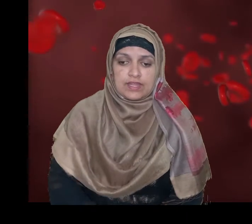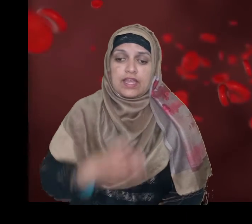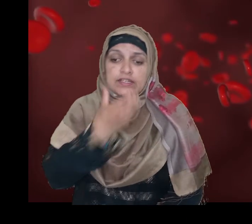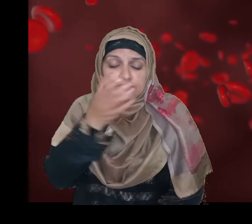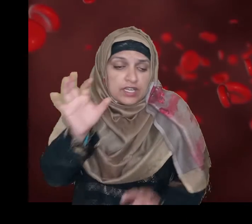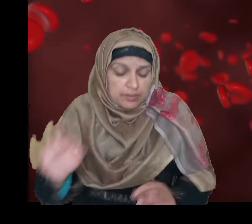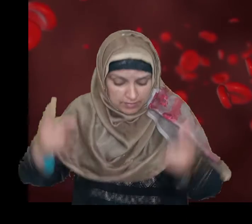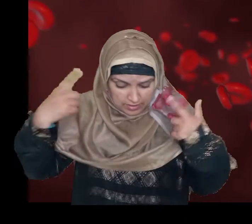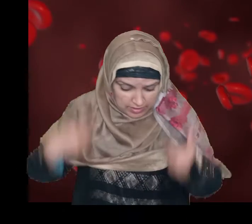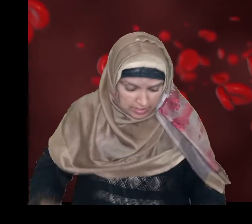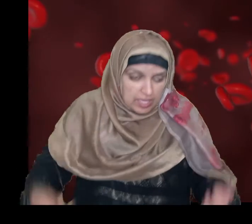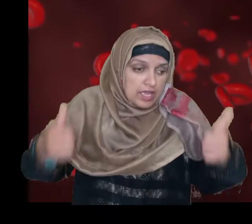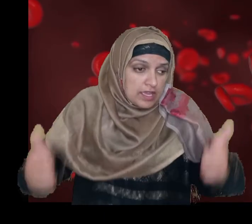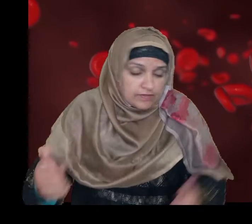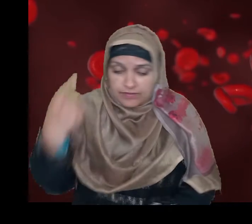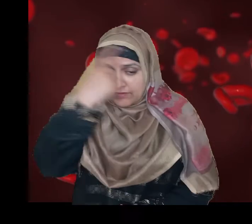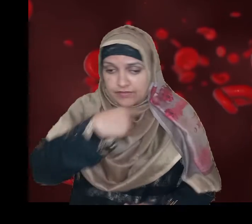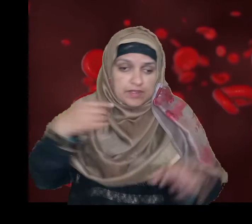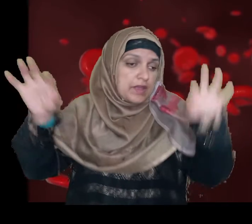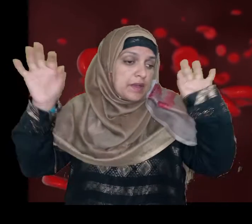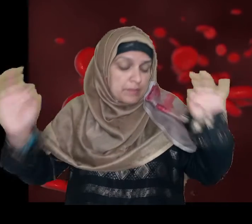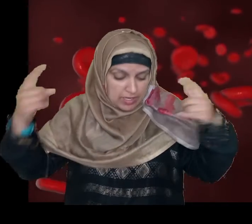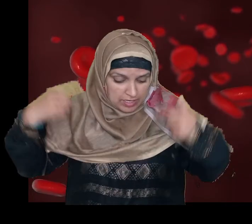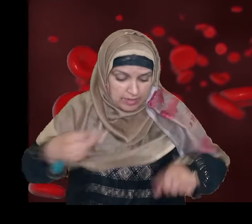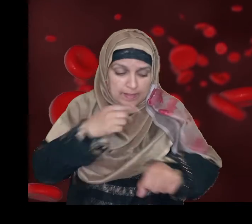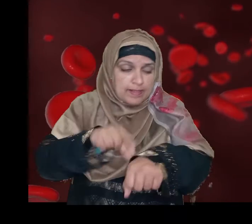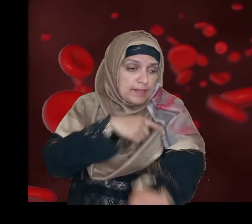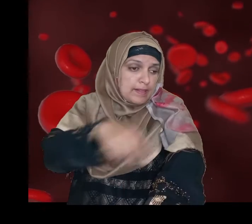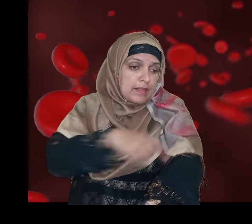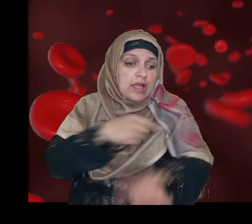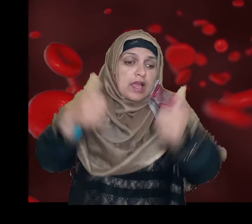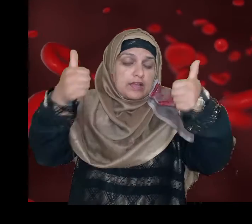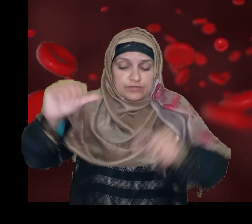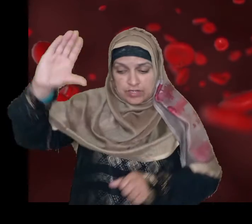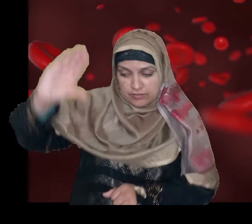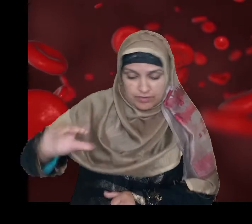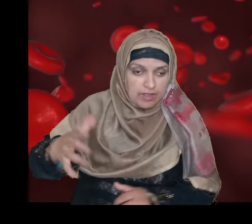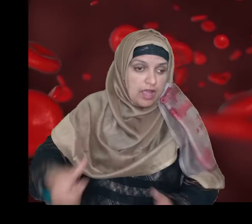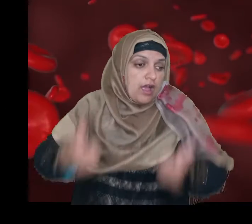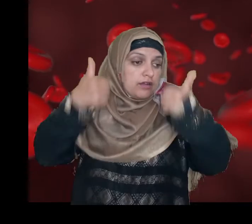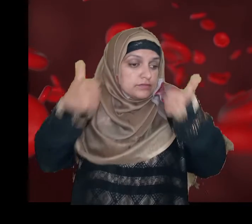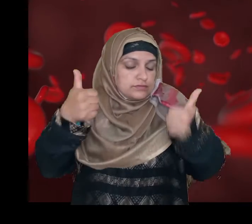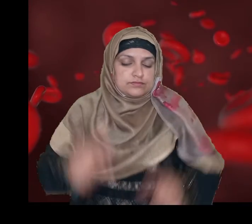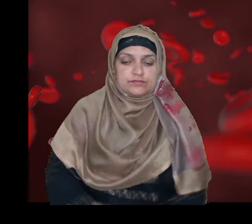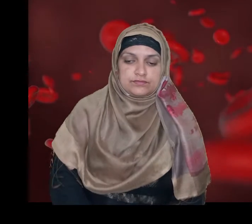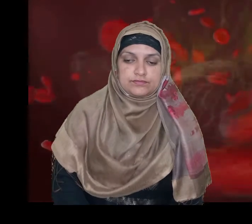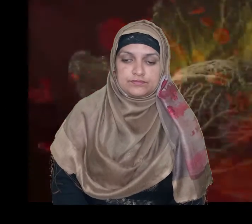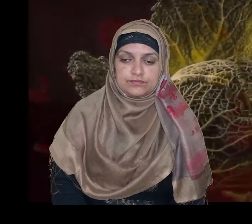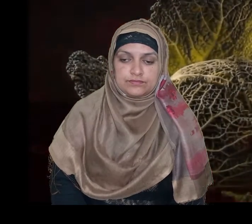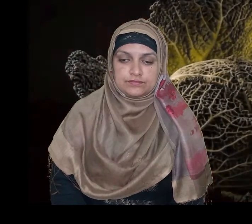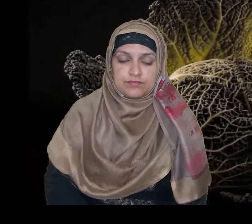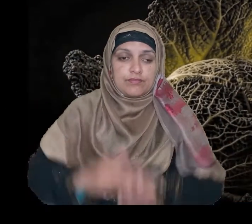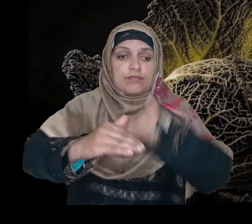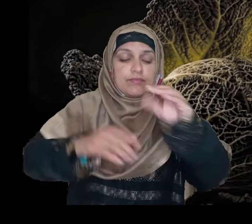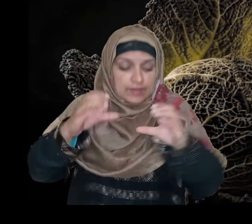सिर्फ इंसानी मजमूई सेहत के लिए मुफीद हैं बल्कि इंसानी जिस्म को गर्मी और लो से भी तहफ़्फ़ुज़ फ़राहम करती हैं।